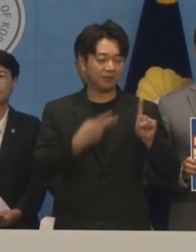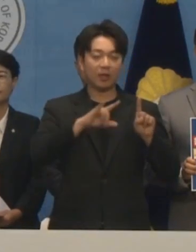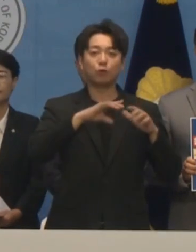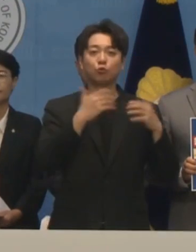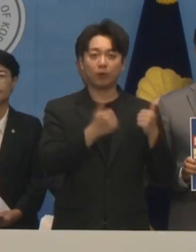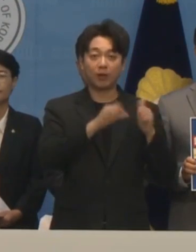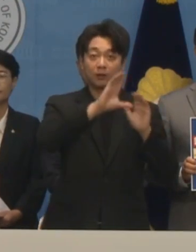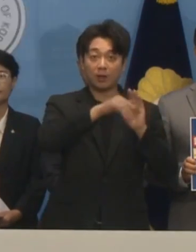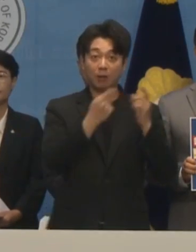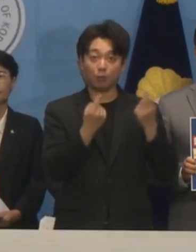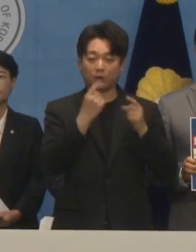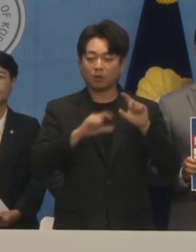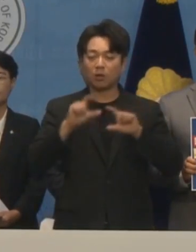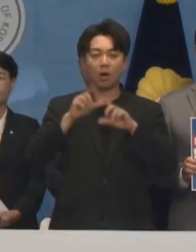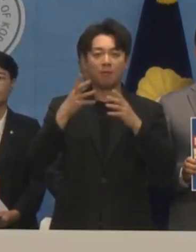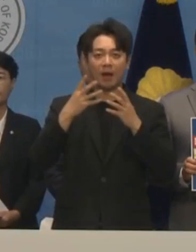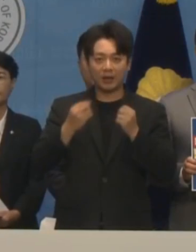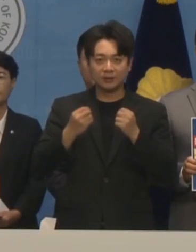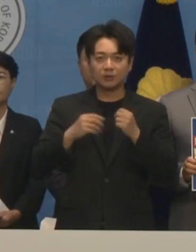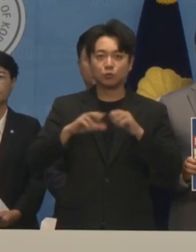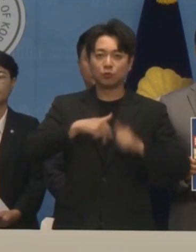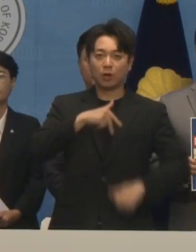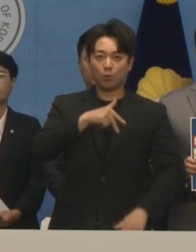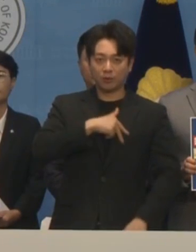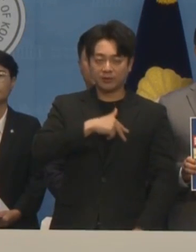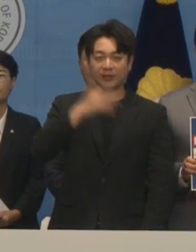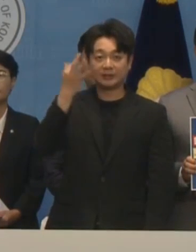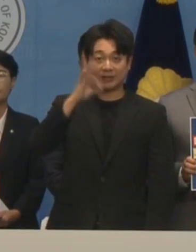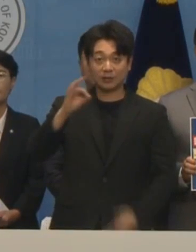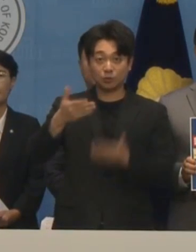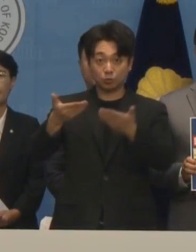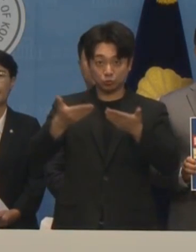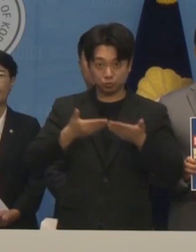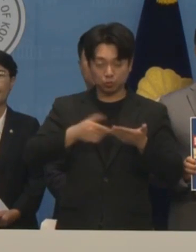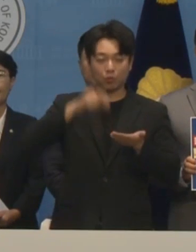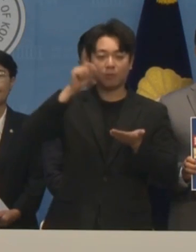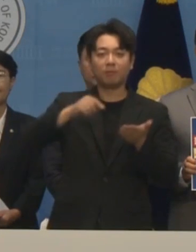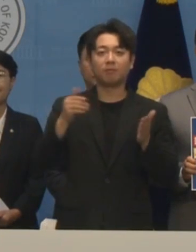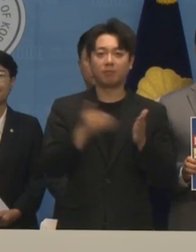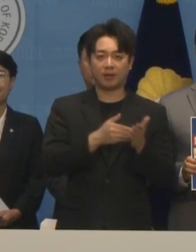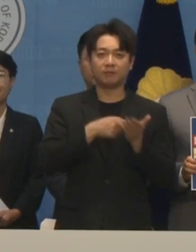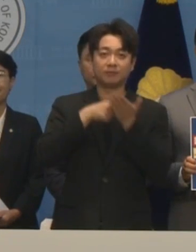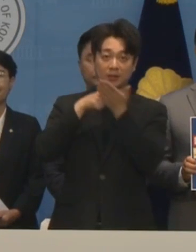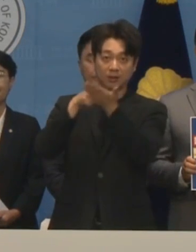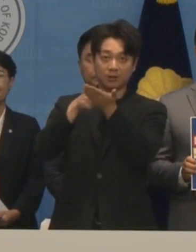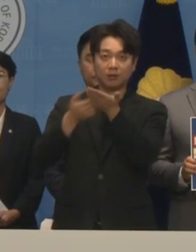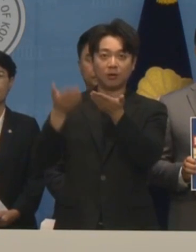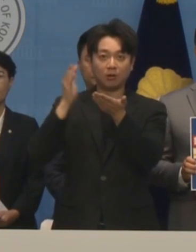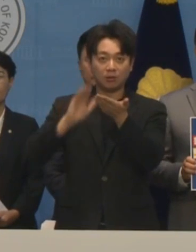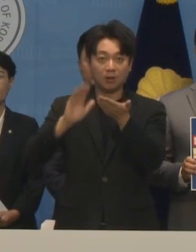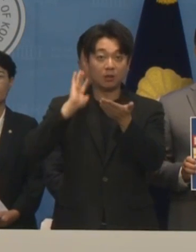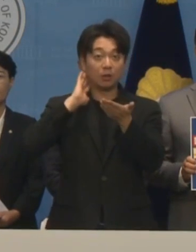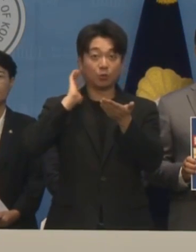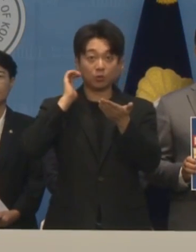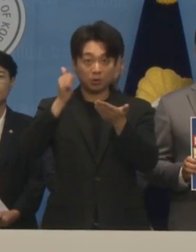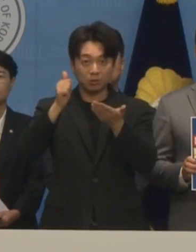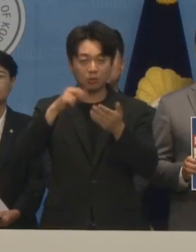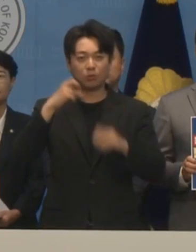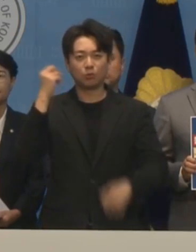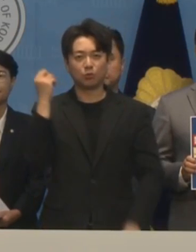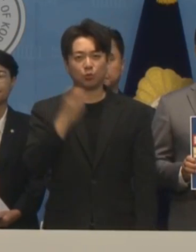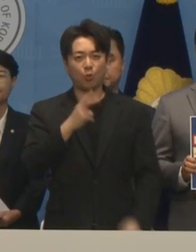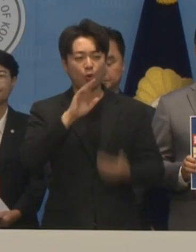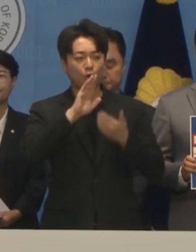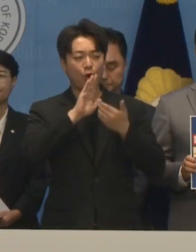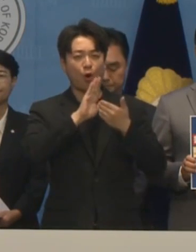많은 국회의원들이 발의하고 찬성하고 통과되었습니다. 그럼에도 윤석열 정부는 공공연하게 또다시 대통령의